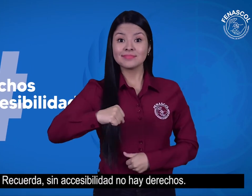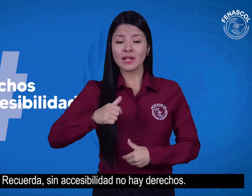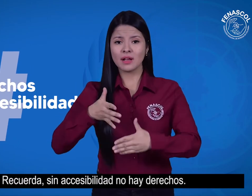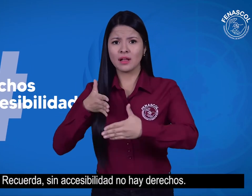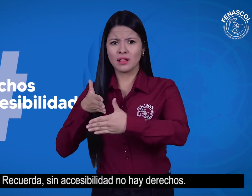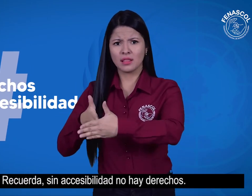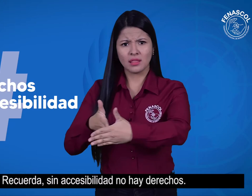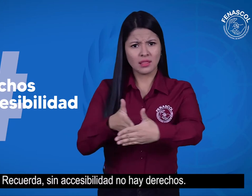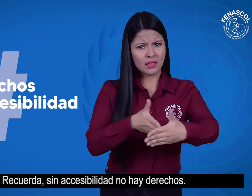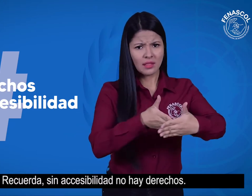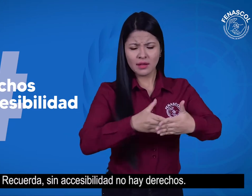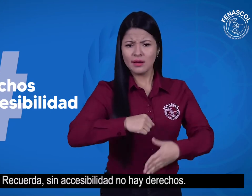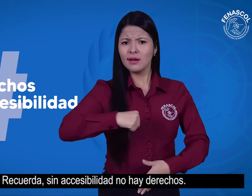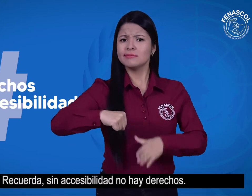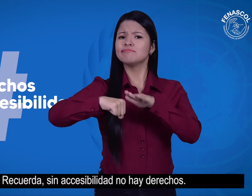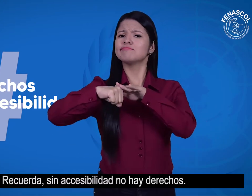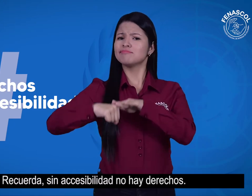sin accesibilidad no hay derechos.